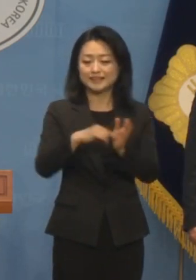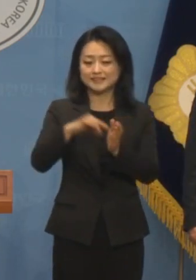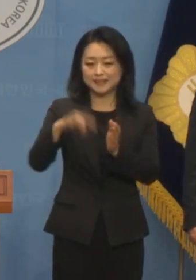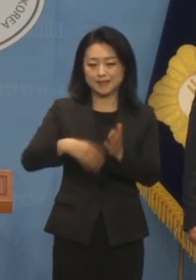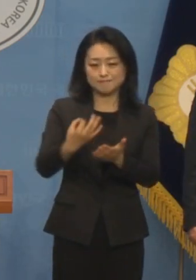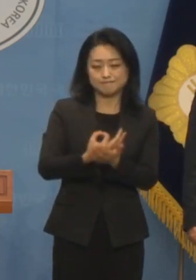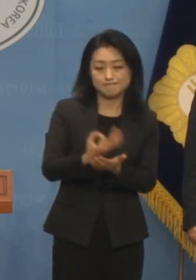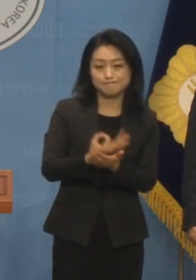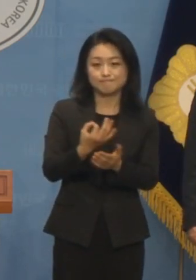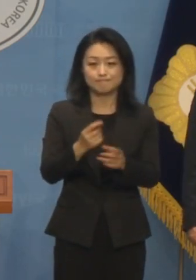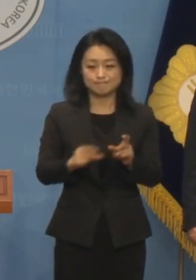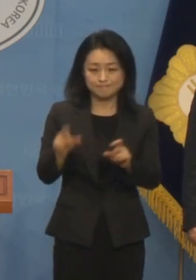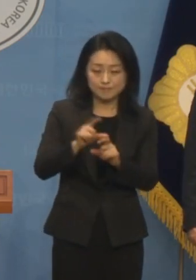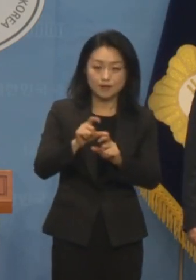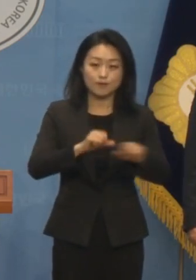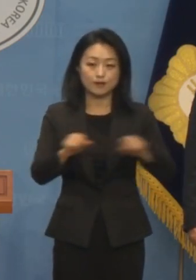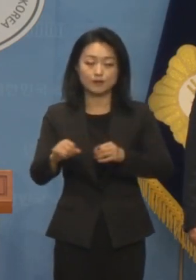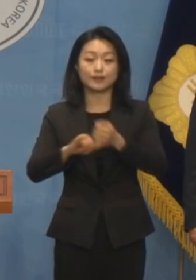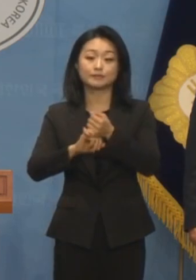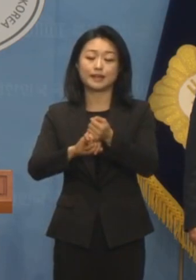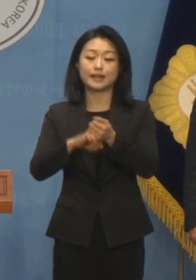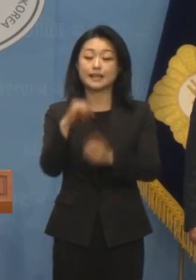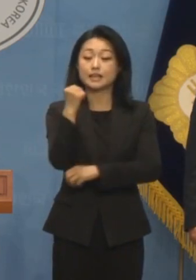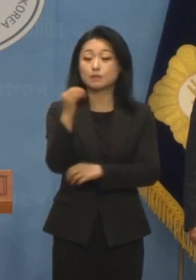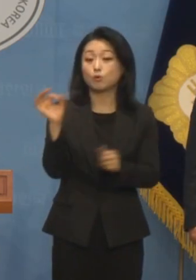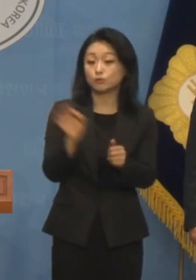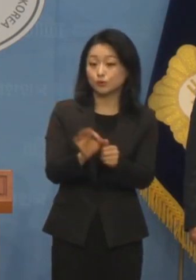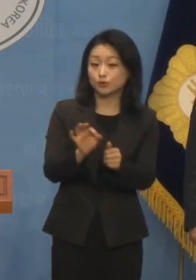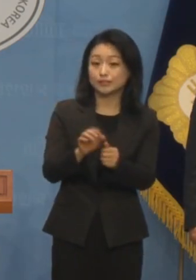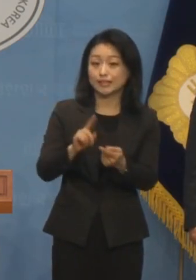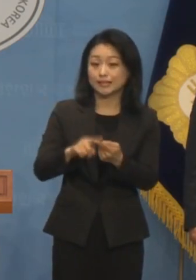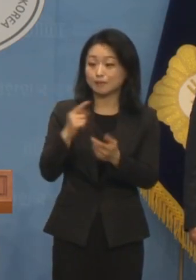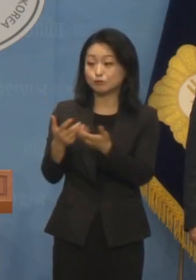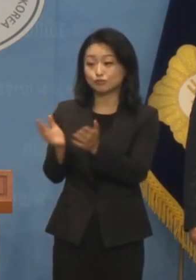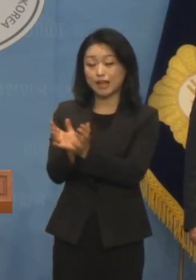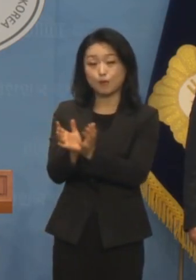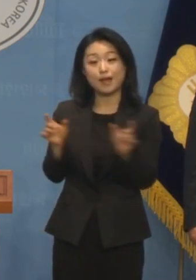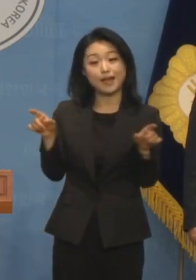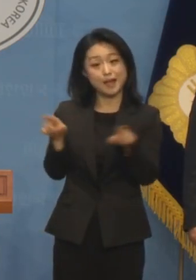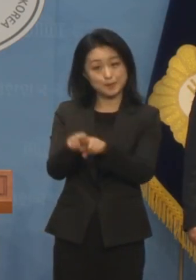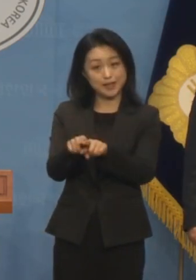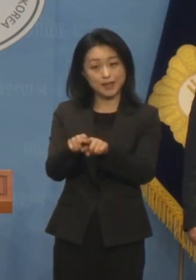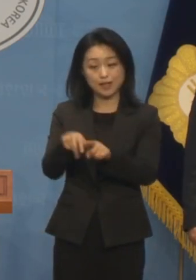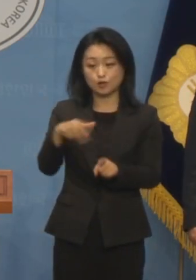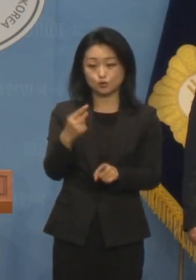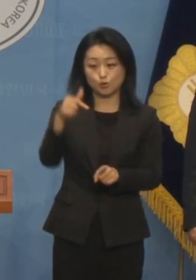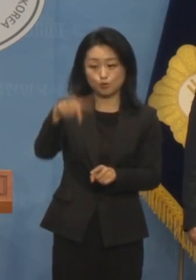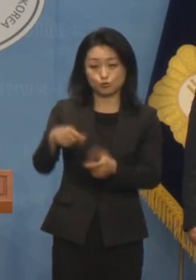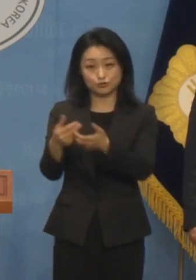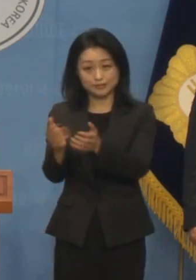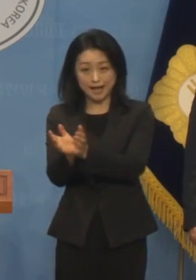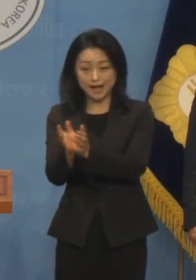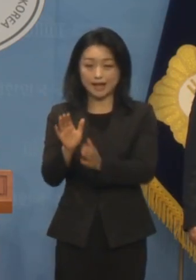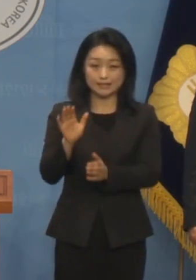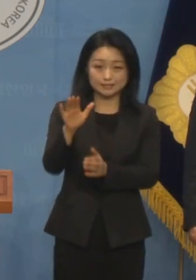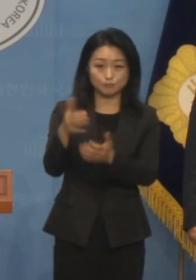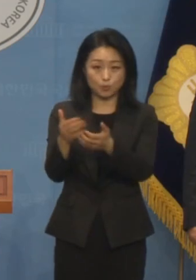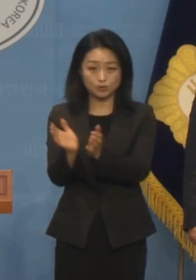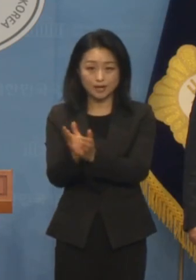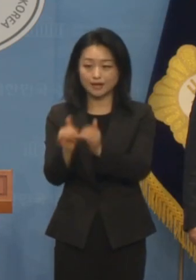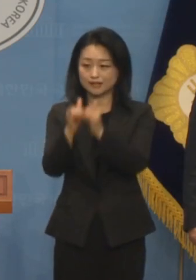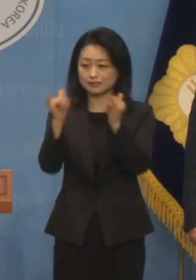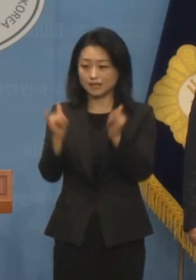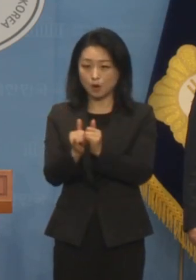앞장서겠습니다. 아울러 기본소득 정책을 공약해온 더불어민주당을 비롯해서 조국혁신당과 진보당, 사회민주당